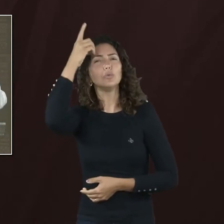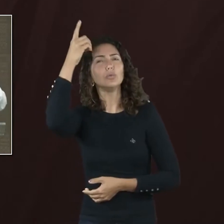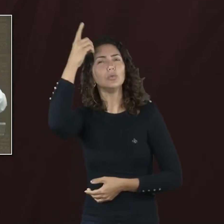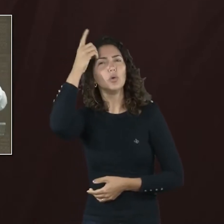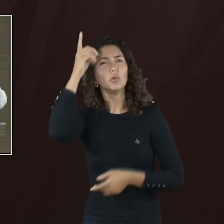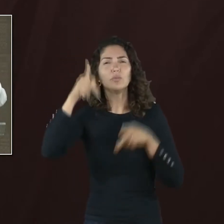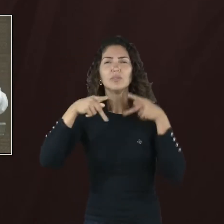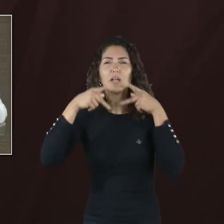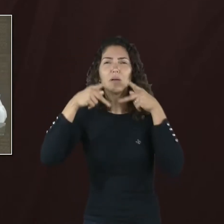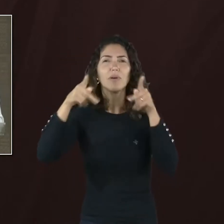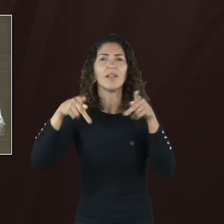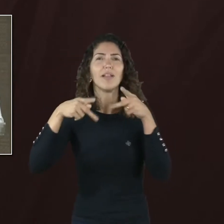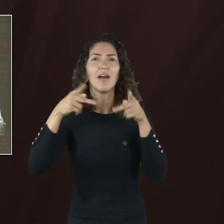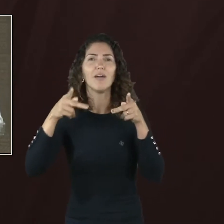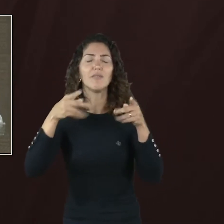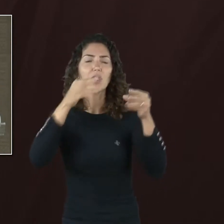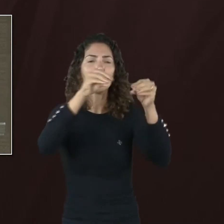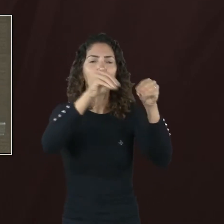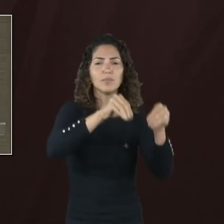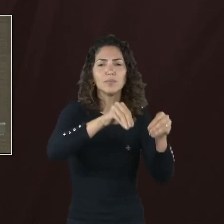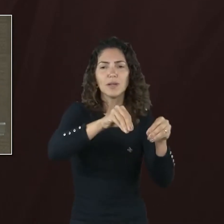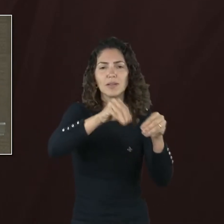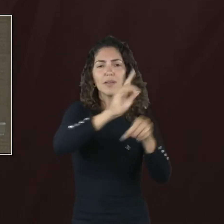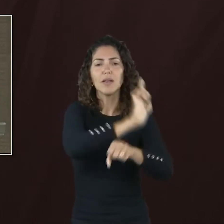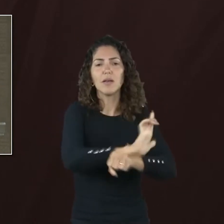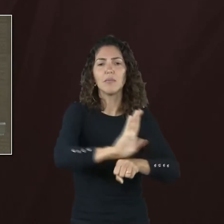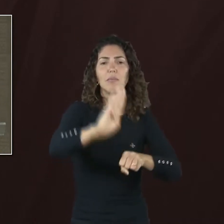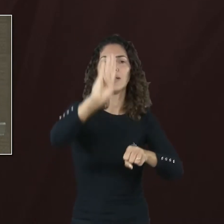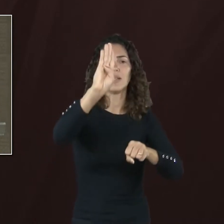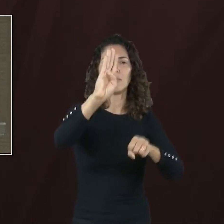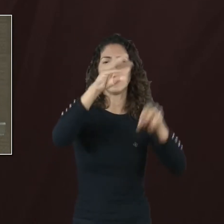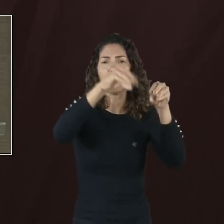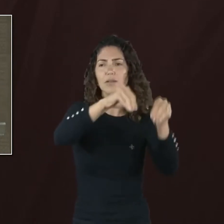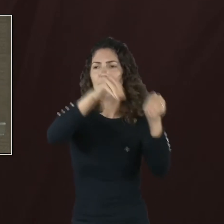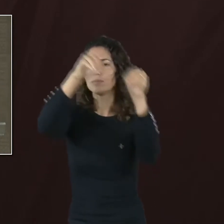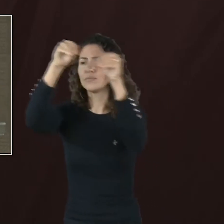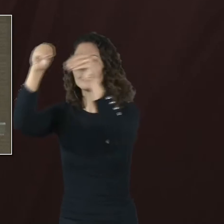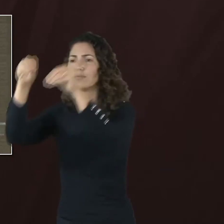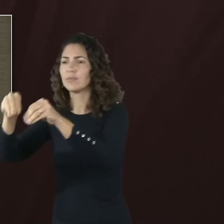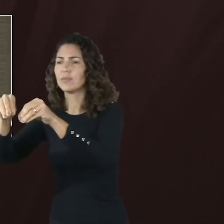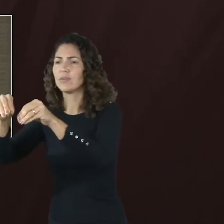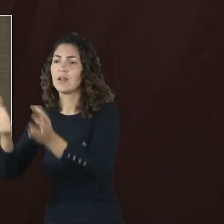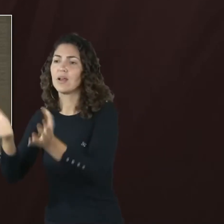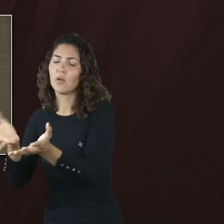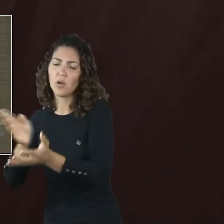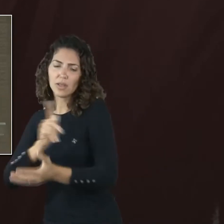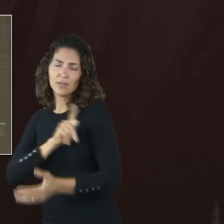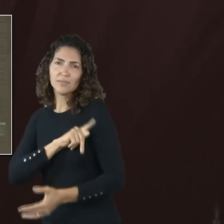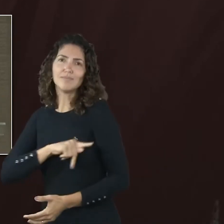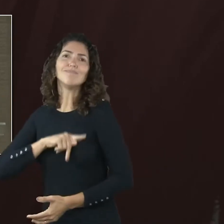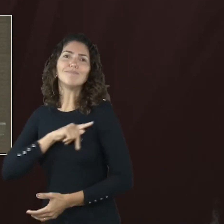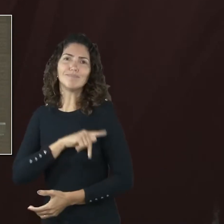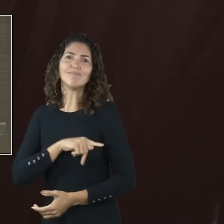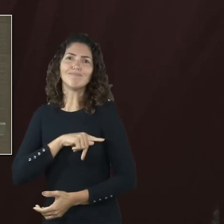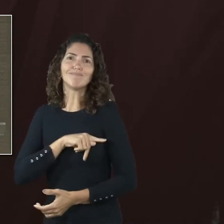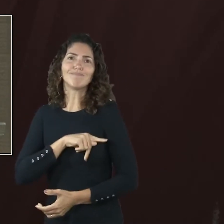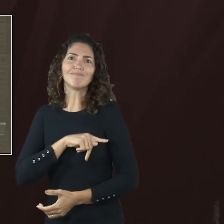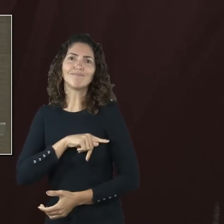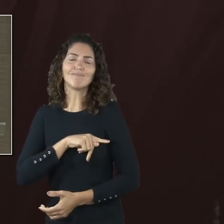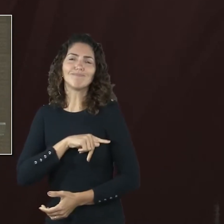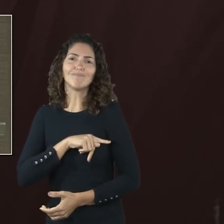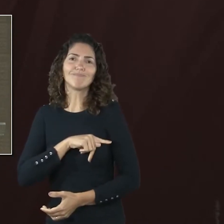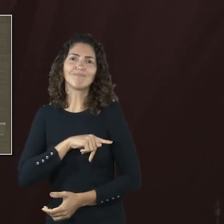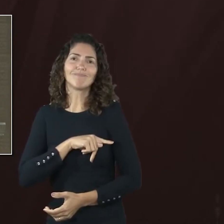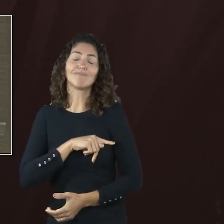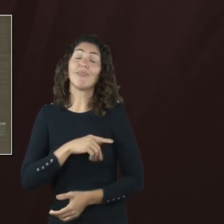foi ressaltado pelo Espírito. E a partir daí, queridos irmãos, inverteu-se, né, a ordem. Eu